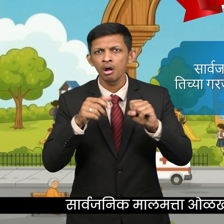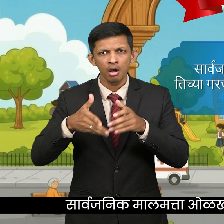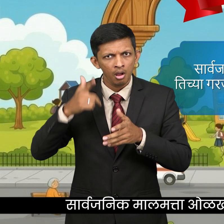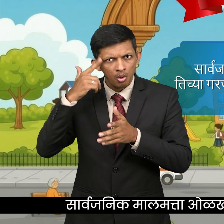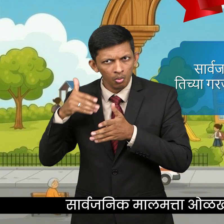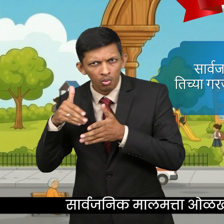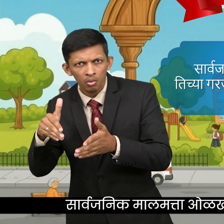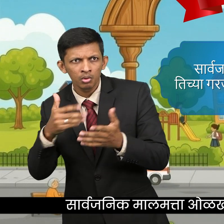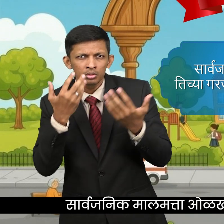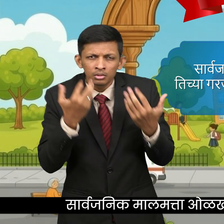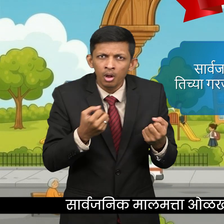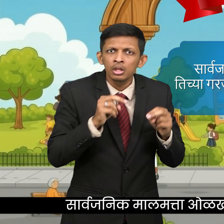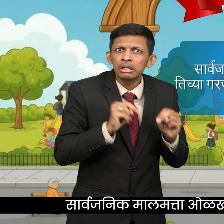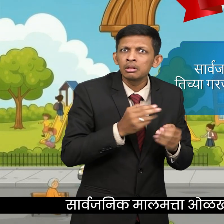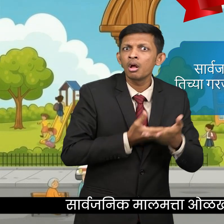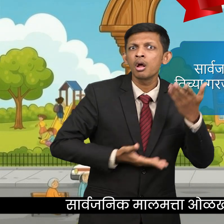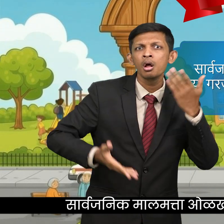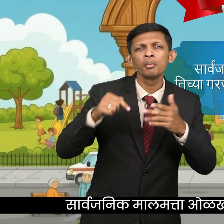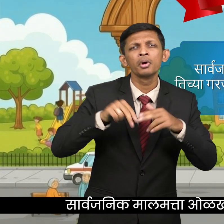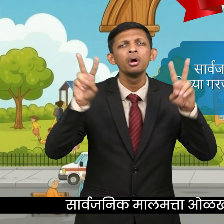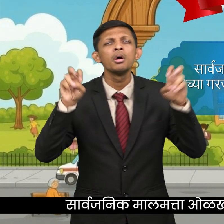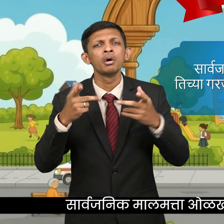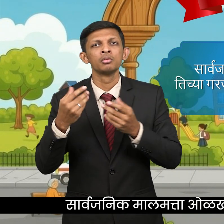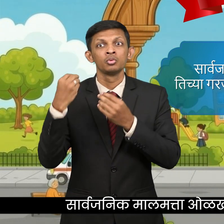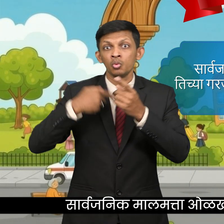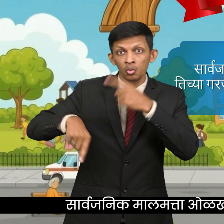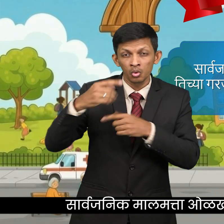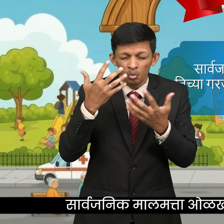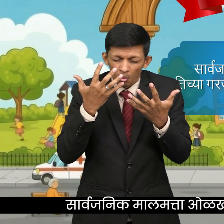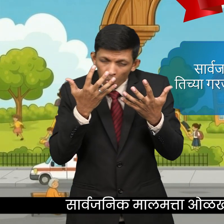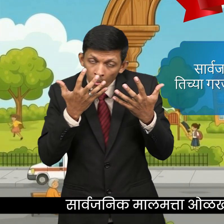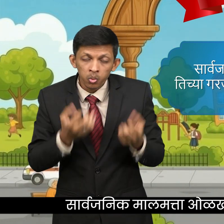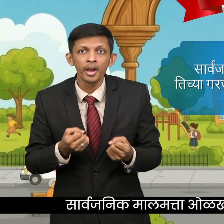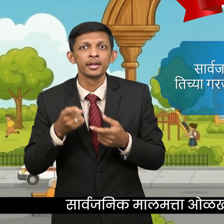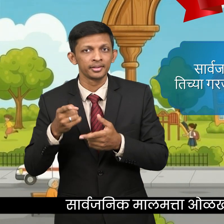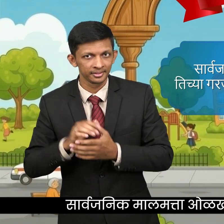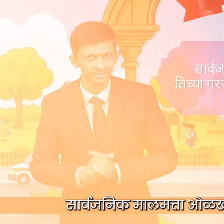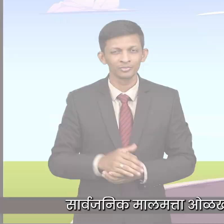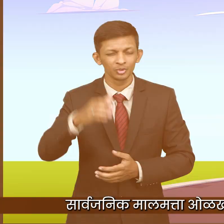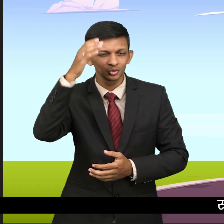ओळखा आणि गरजा आणि आवश्यकता जाणून घ्या.